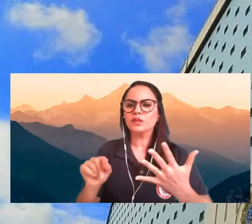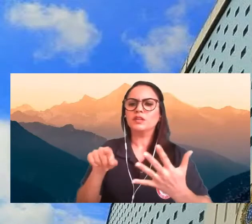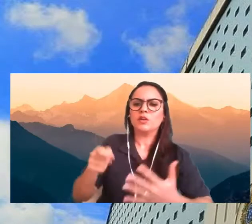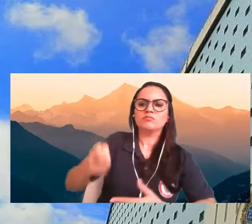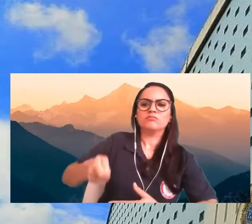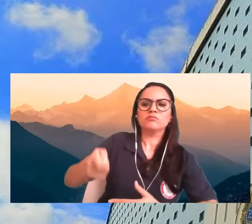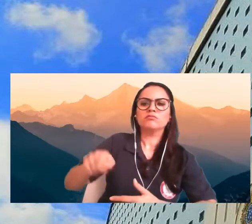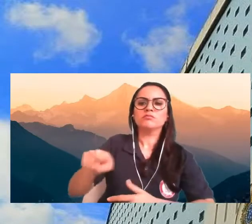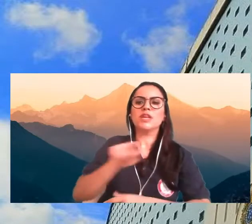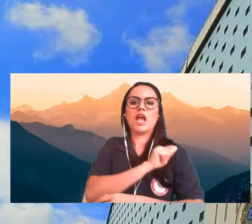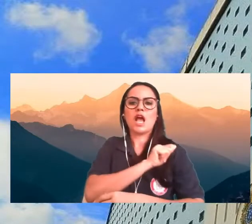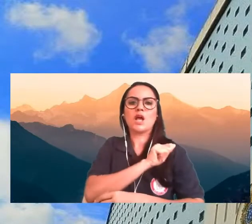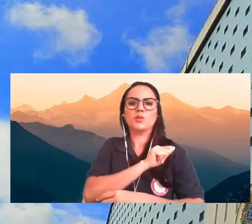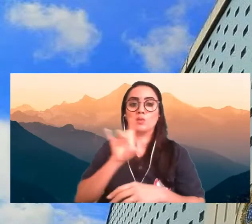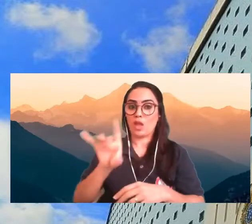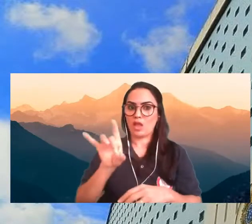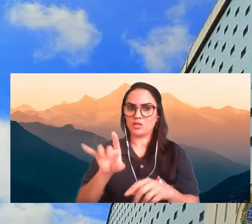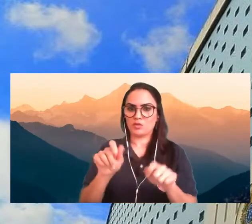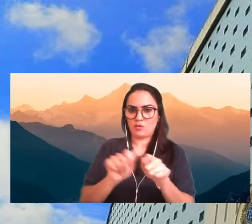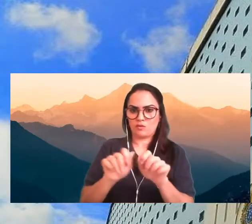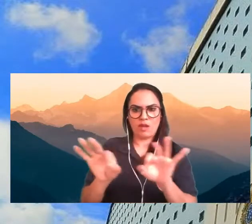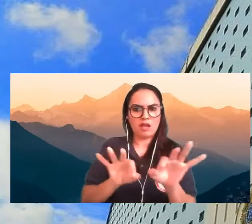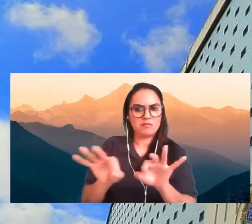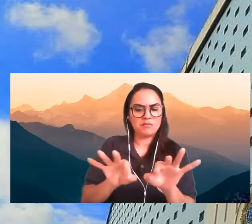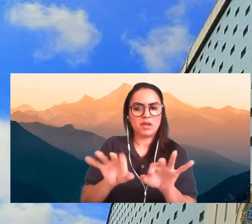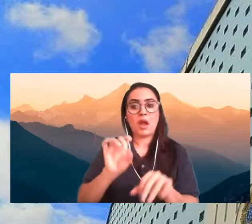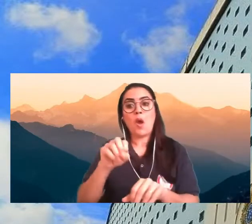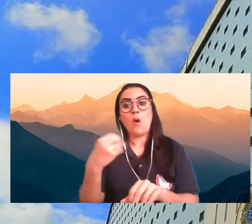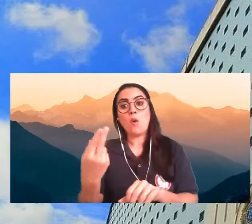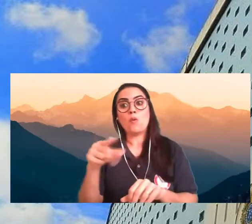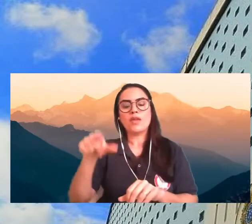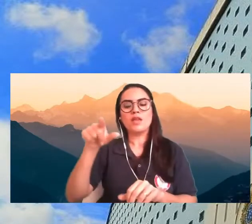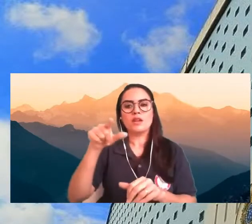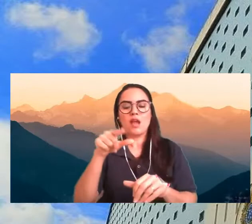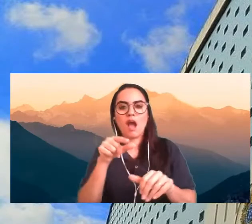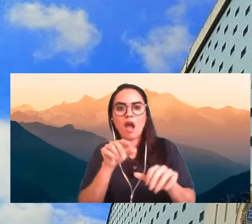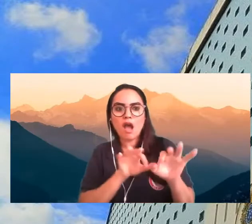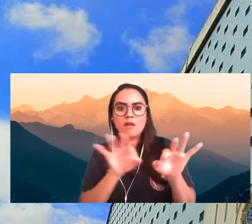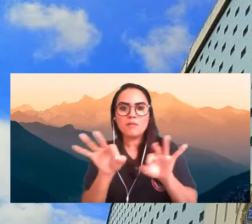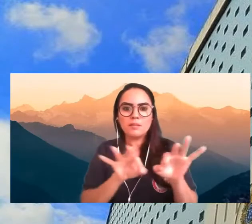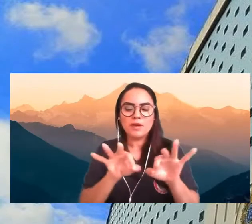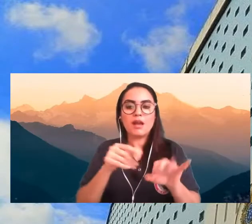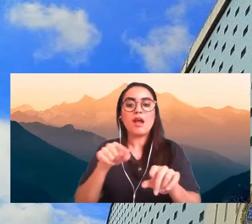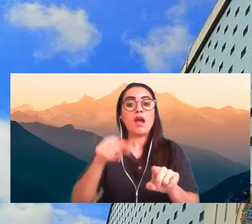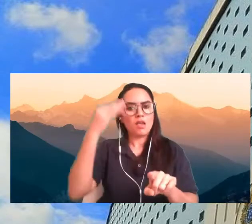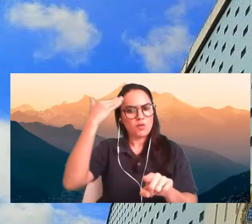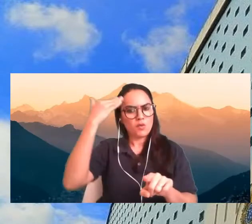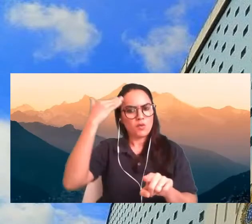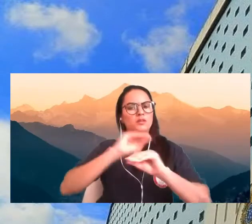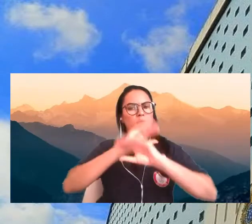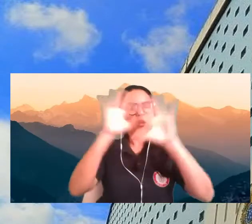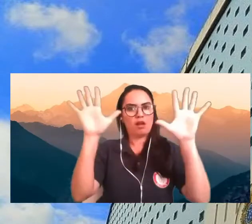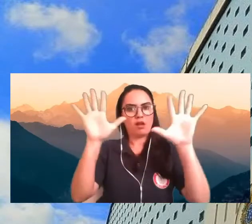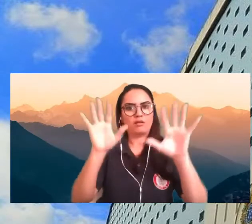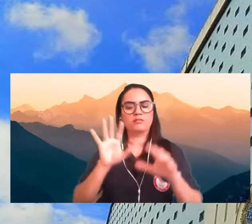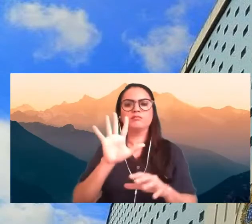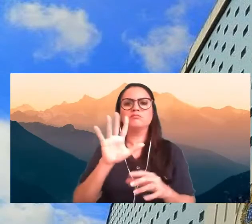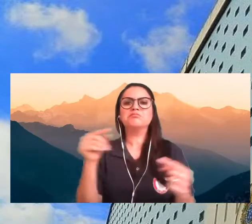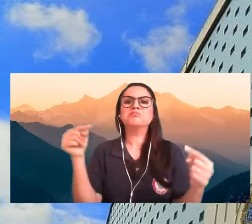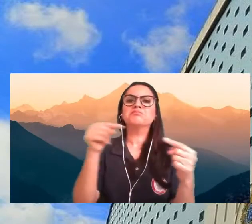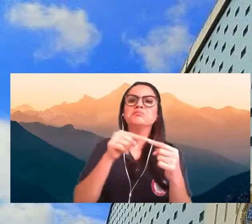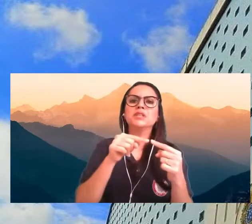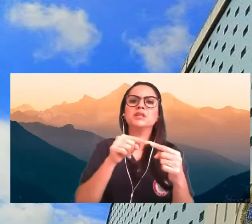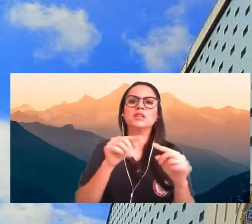ou se é também entender o que significa aquele fazer, do ponto de vista científico e tecnológico e do ponto